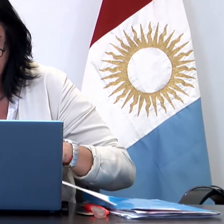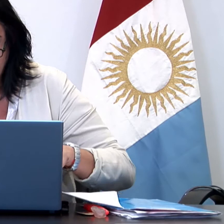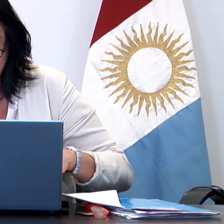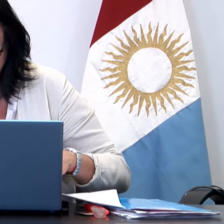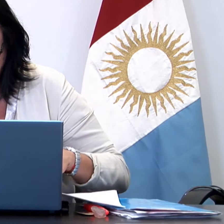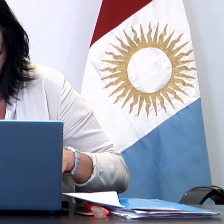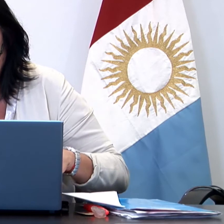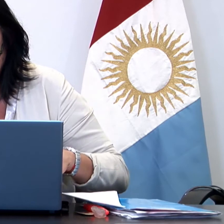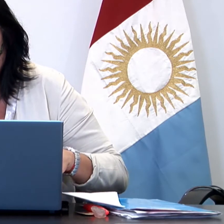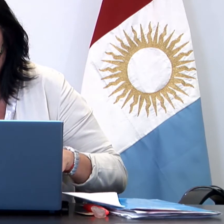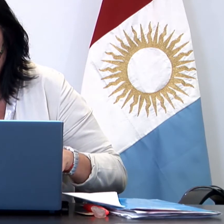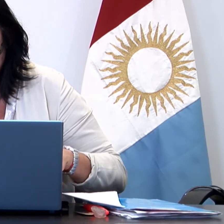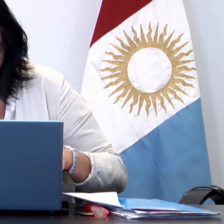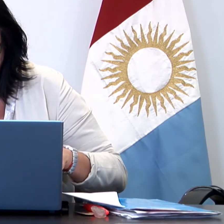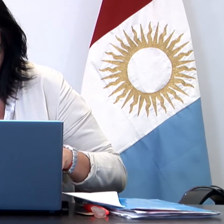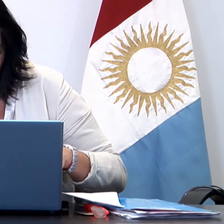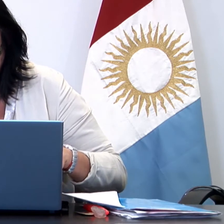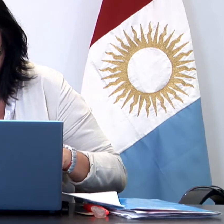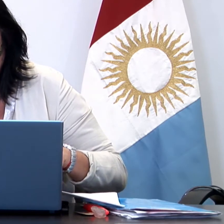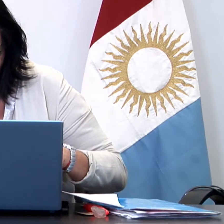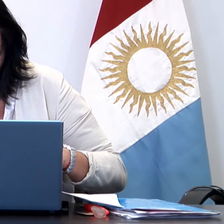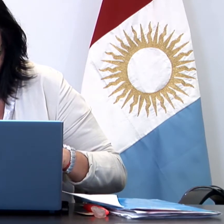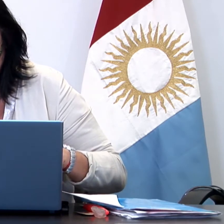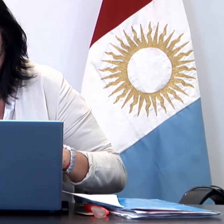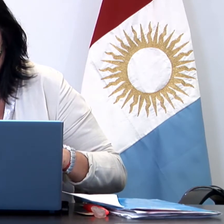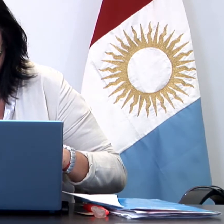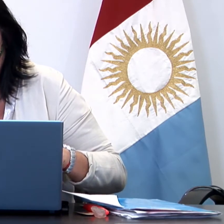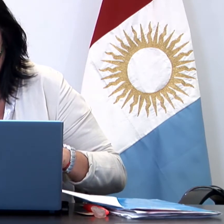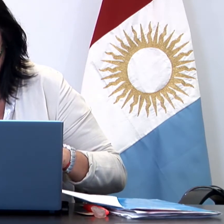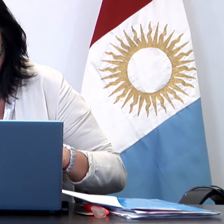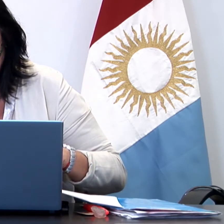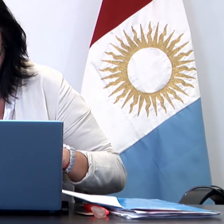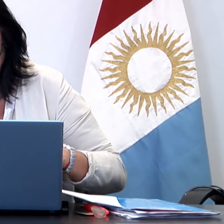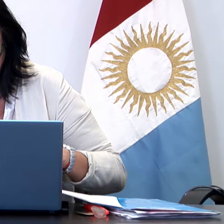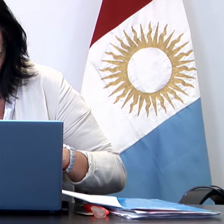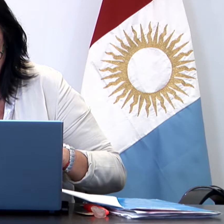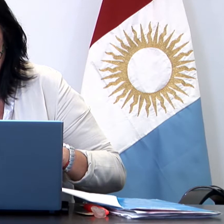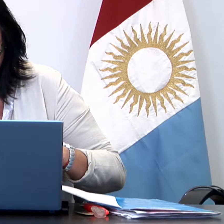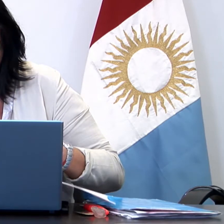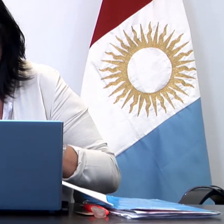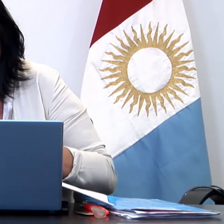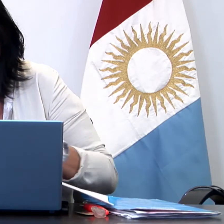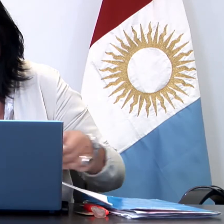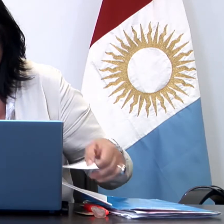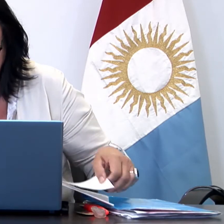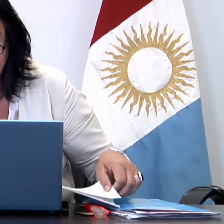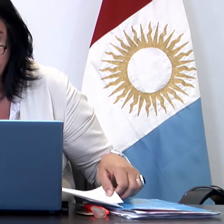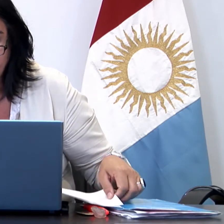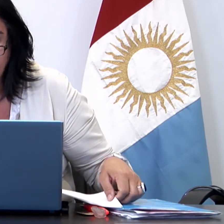Sara, Soria Naranjo Agustín Ezequiel, Brochero Sumaeta Marlene